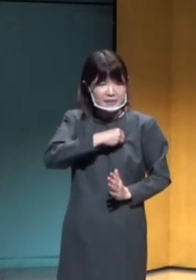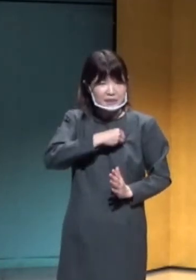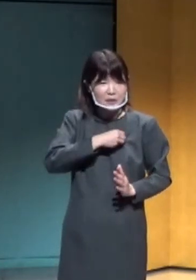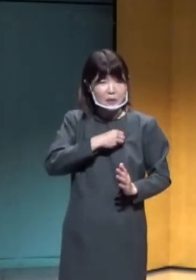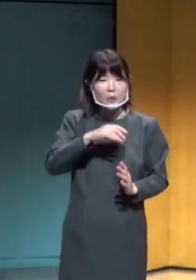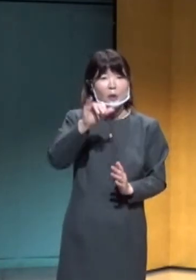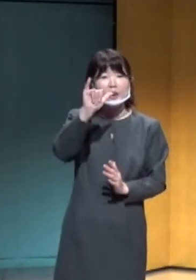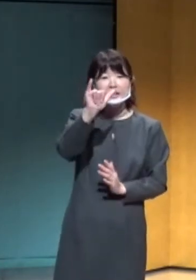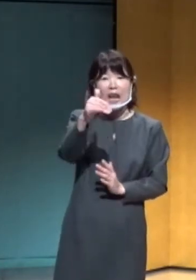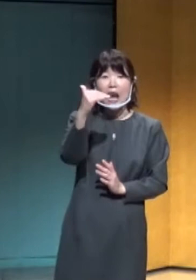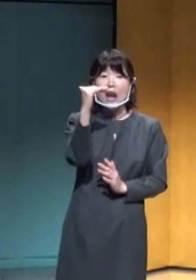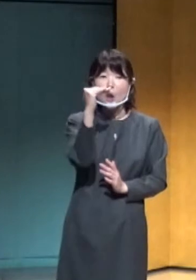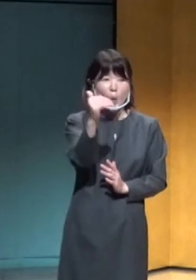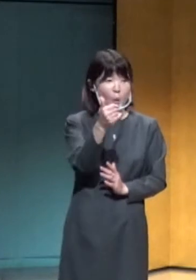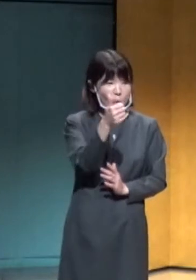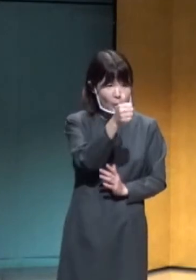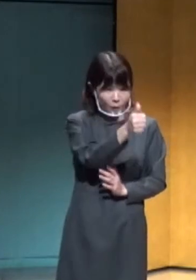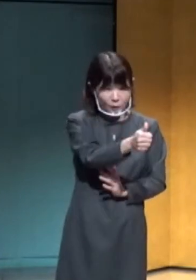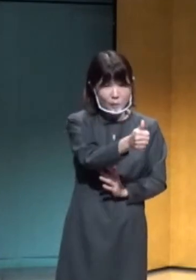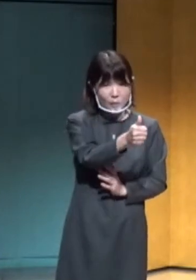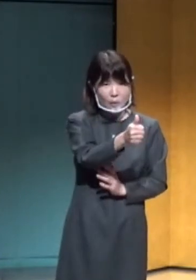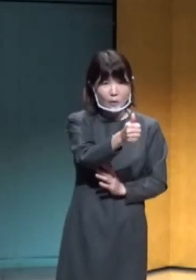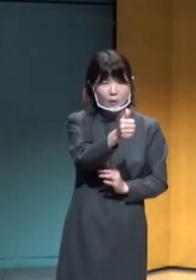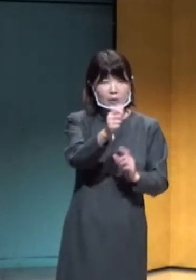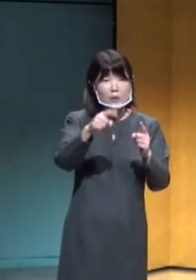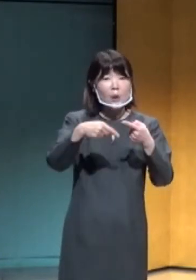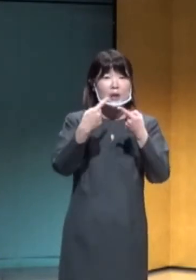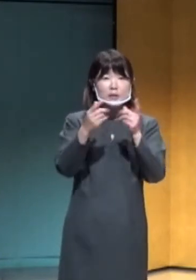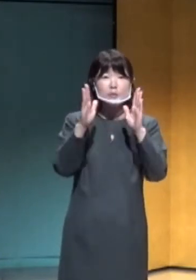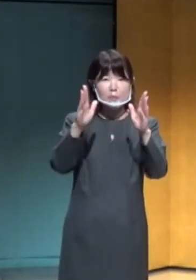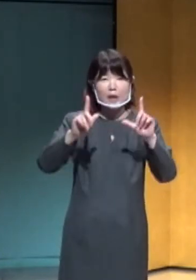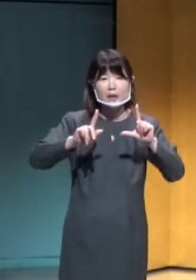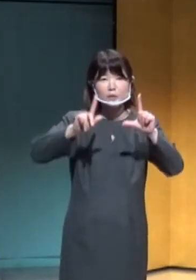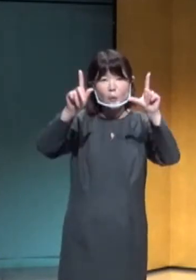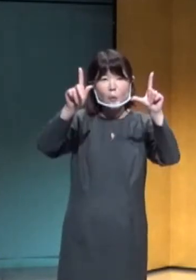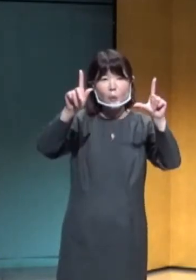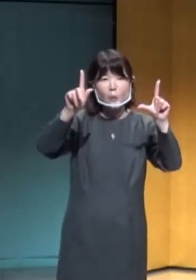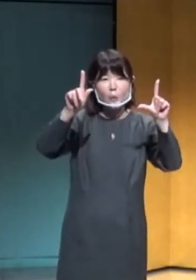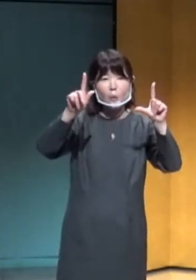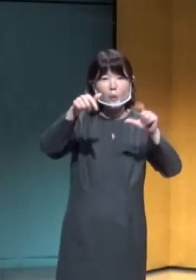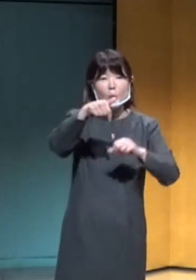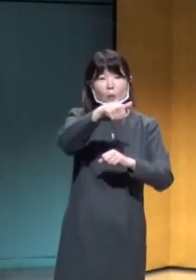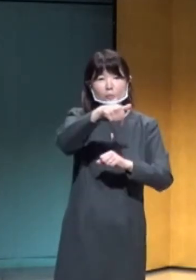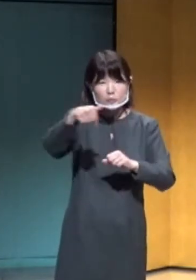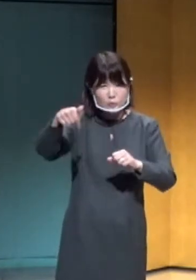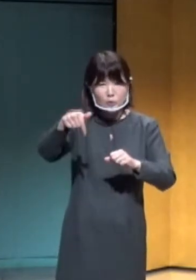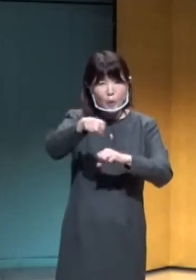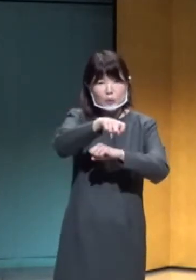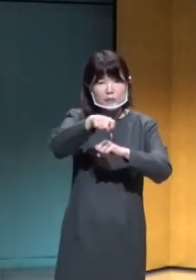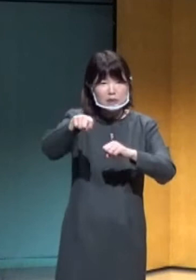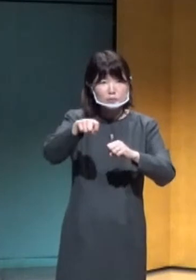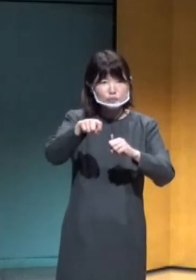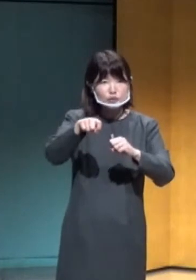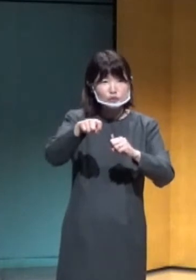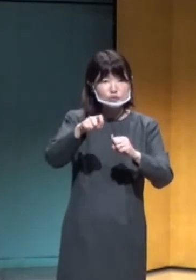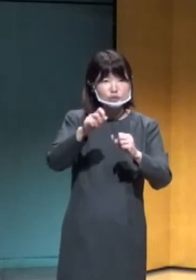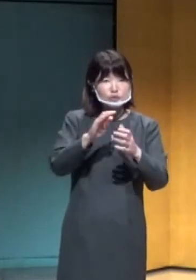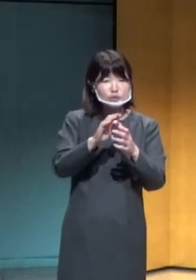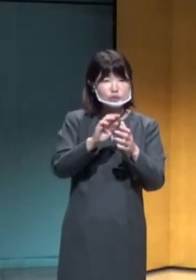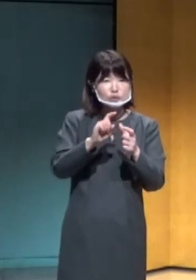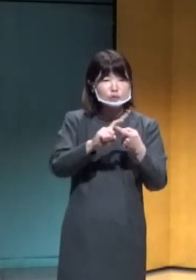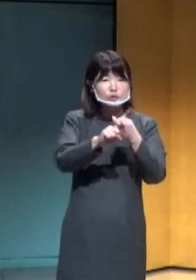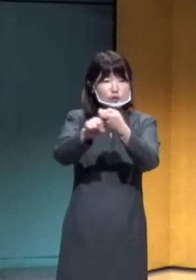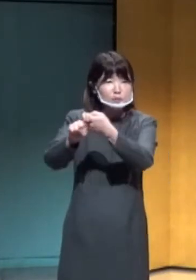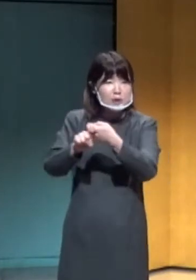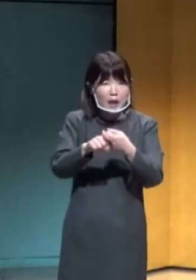智弘様、そして入間東部事務組合の消防庁の木